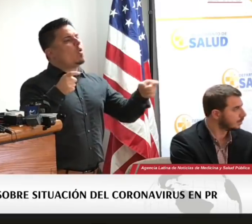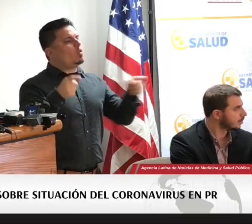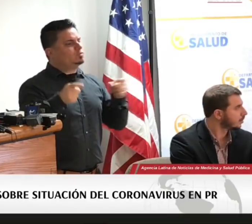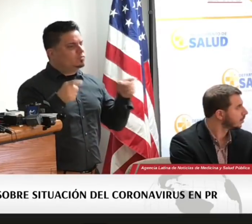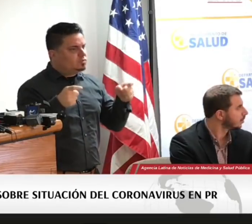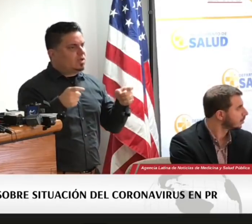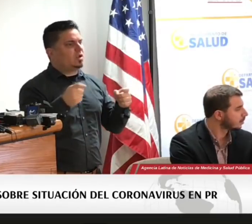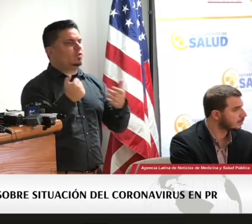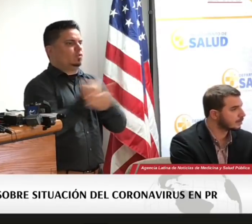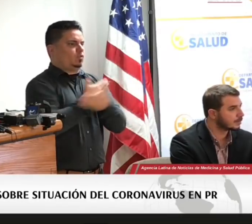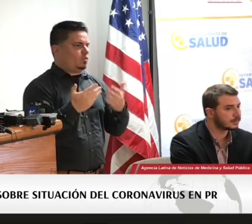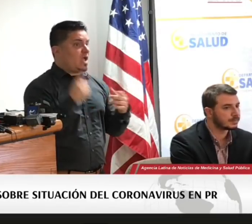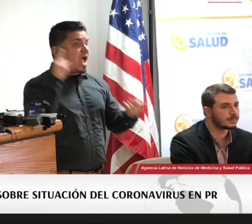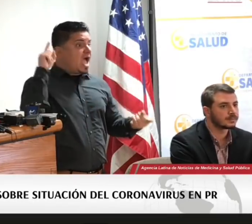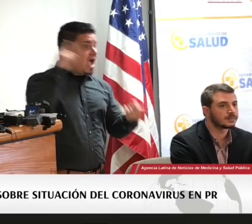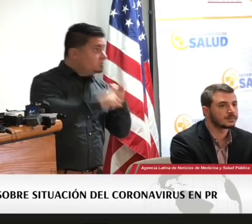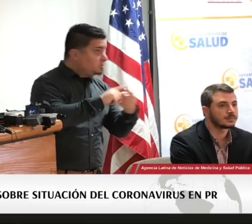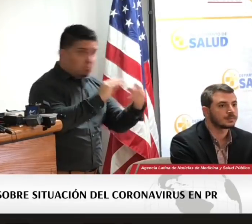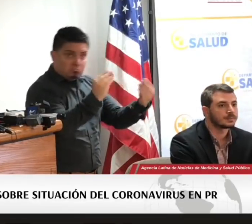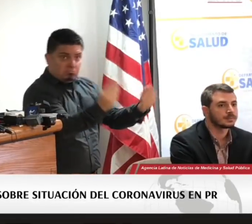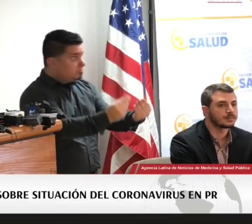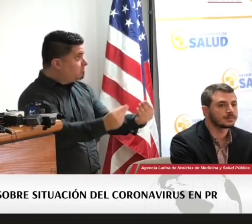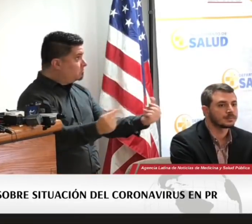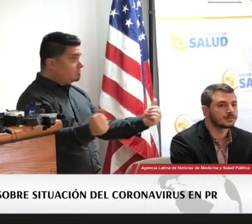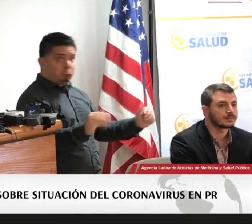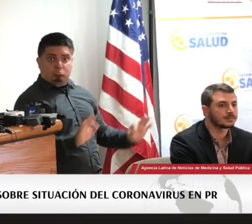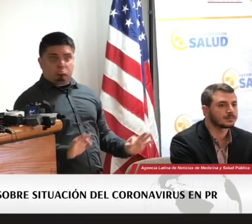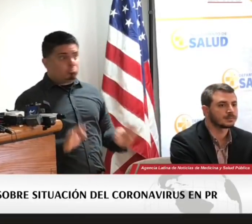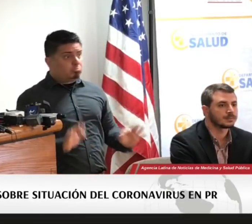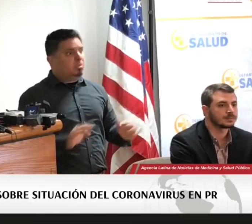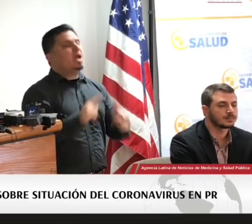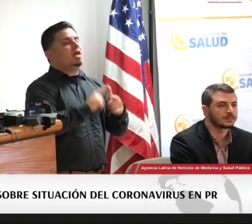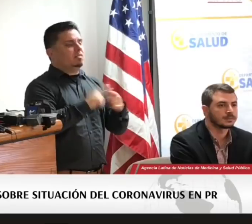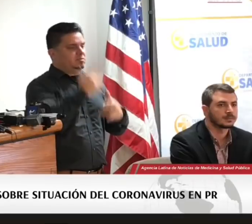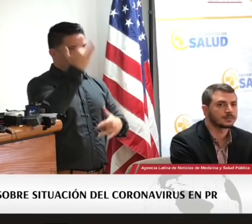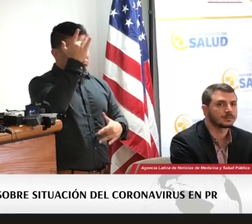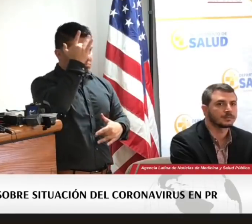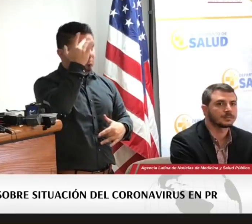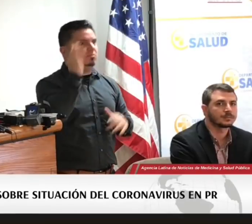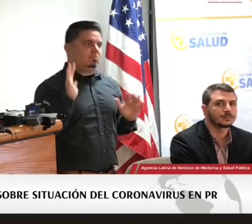situación pasa. Aunque en este momento no tenemos